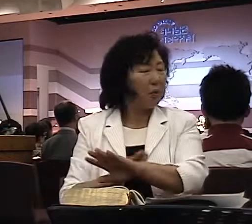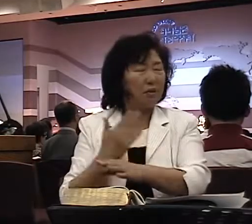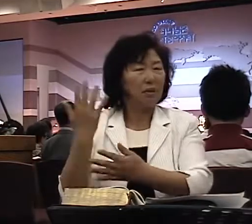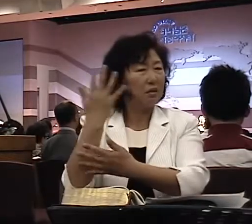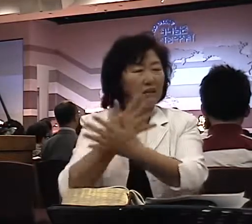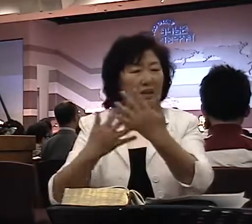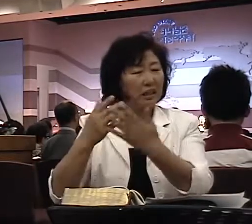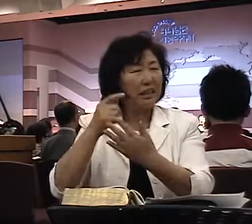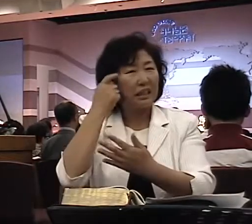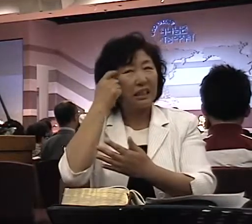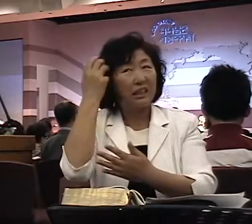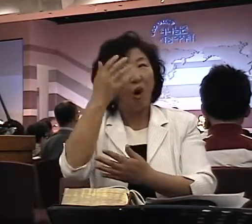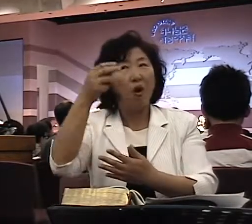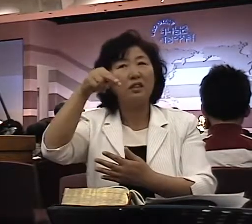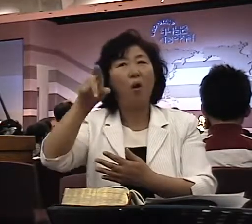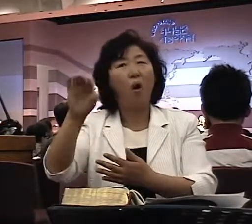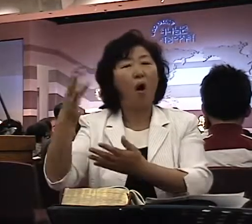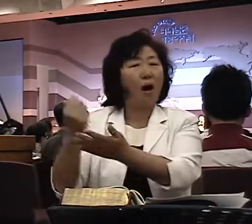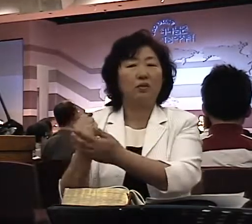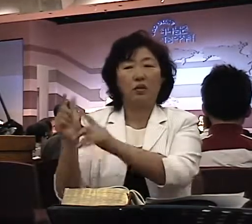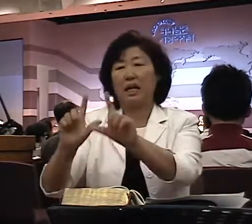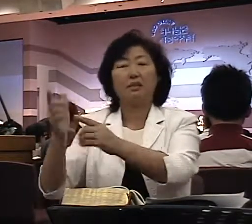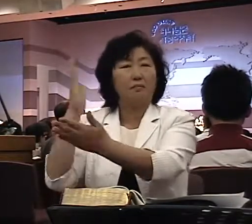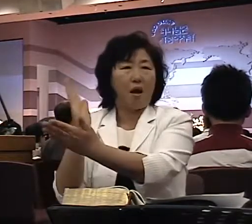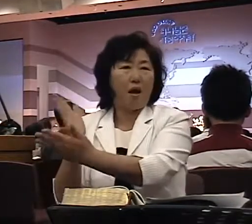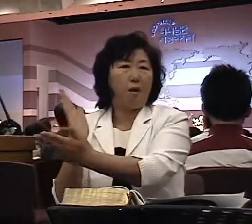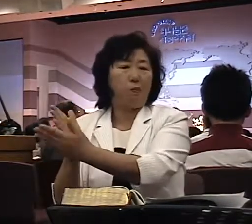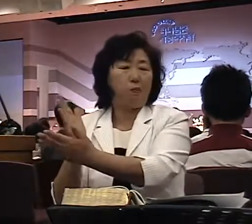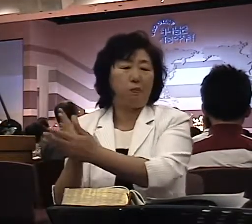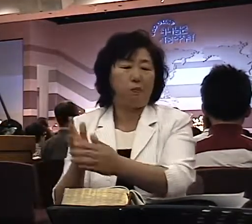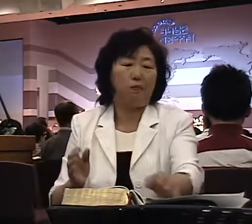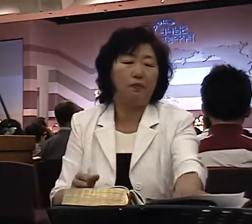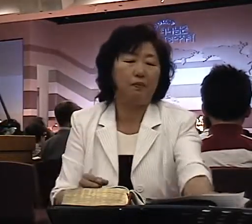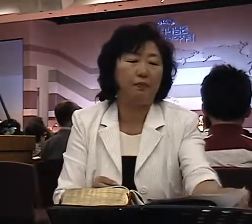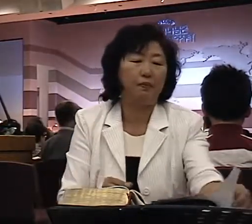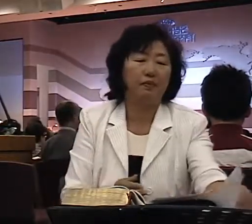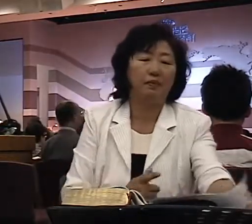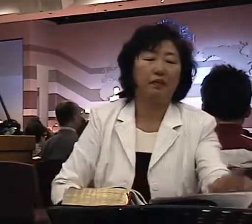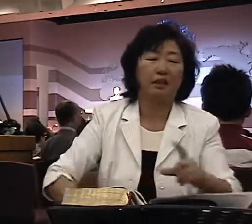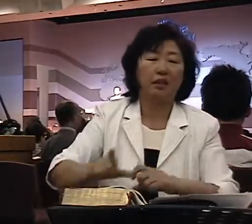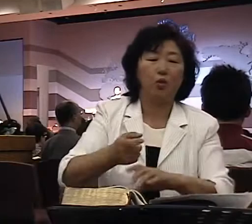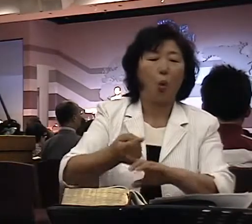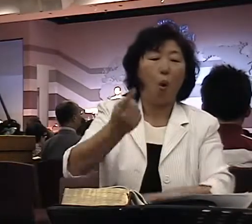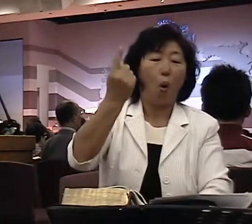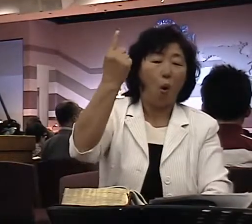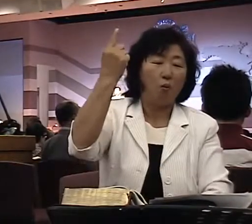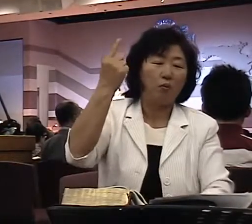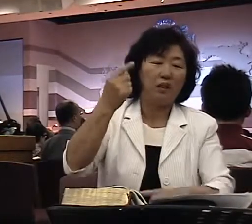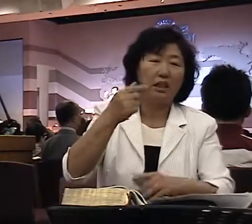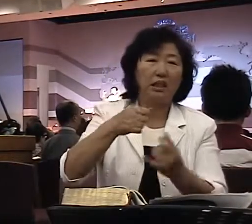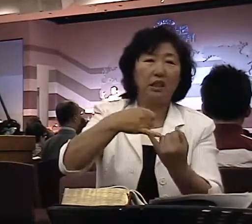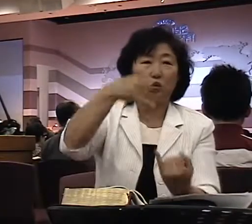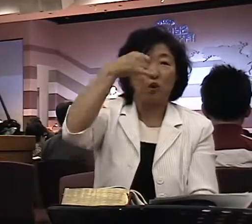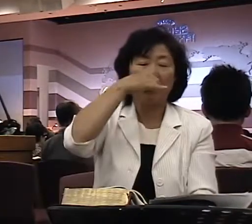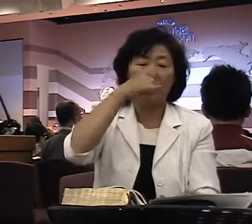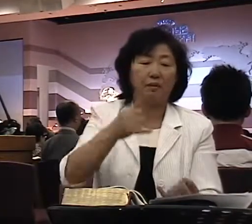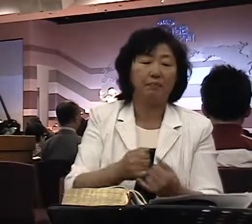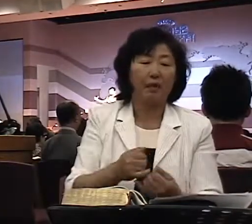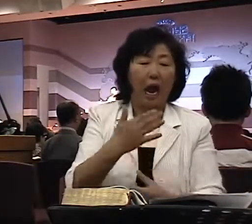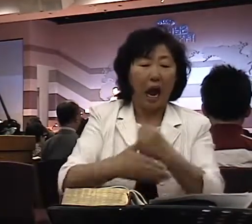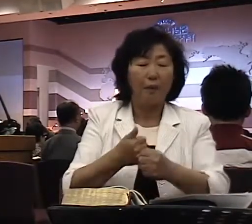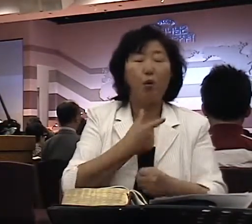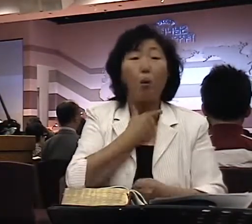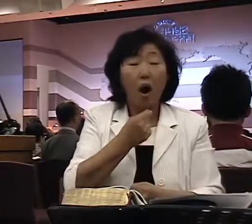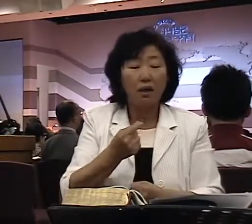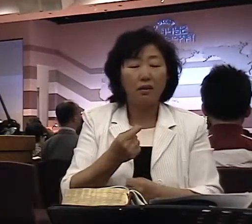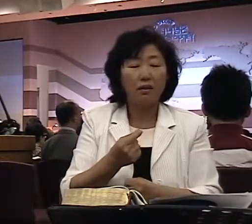말라는 것입니다. 우리에게는 다른 기준이 있다는 것입니다. 더 높은 기준이 있다는 것입니다. 하나님이 원하시는 기준이